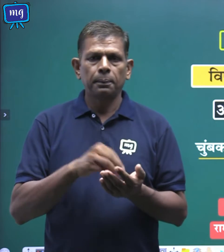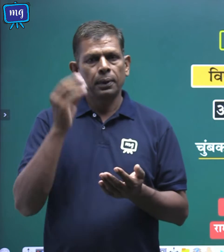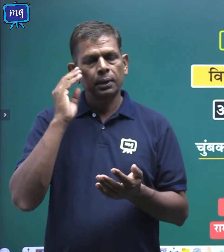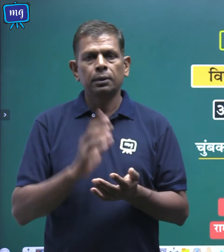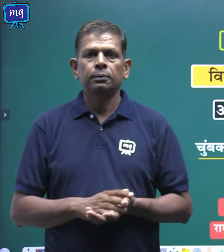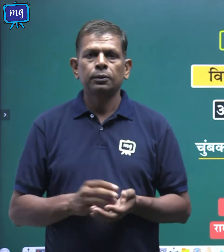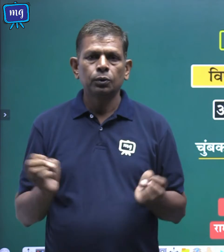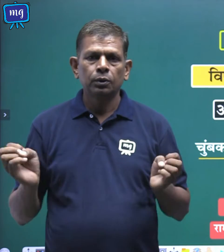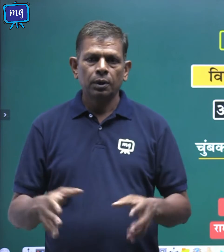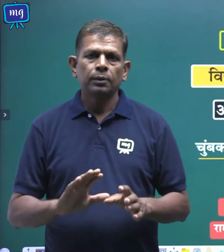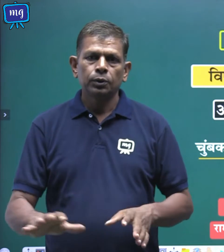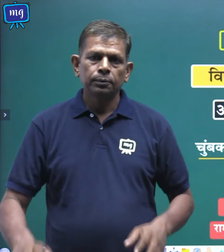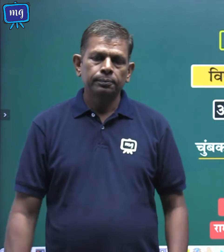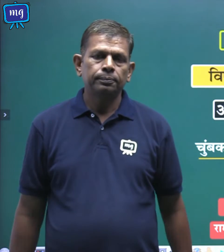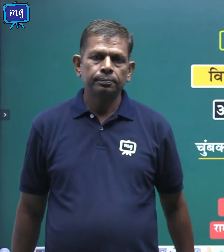करें बच्चों।